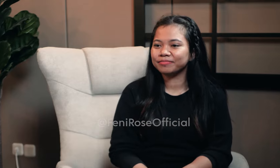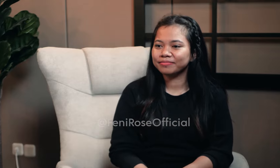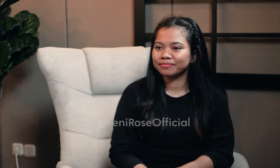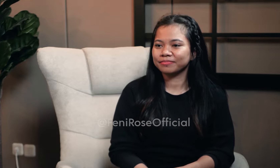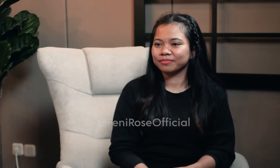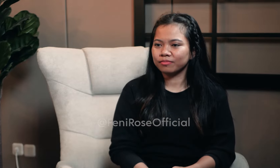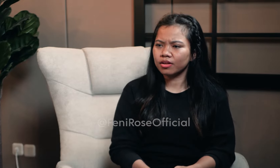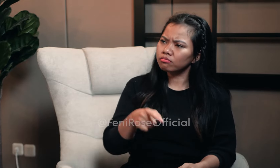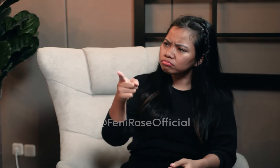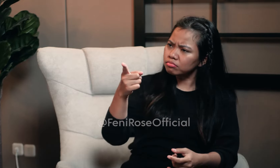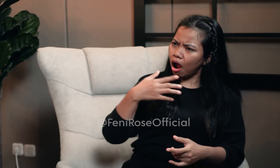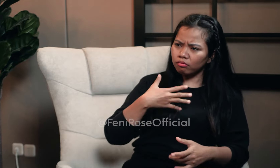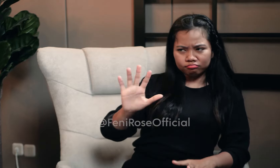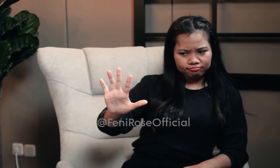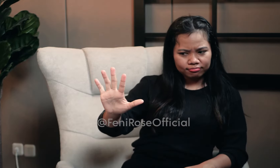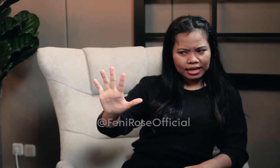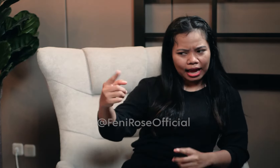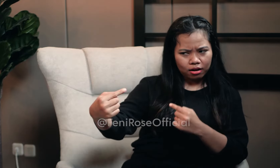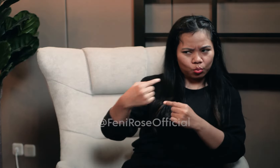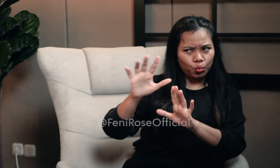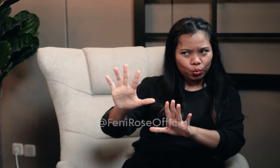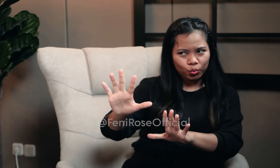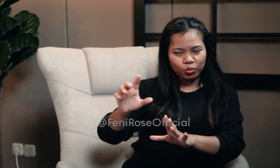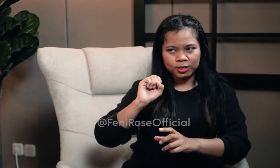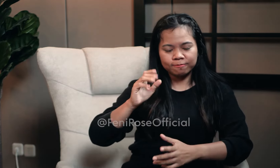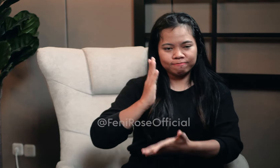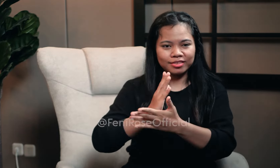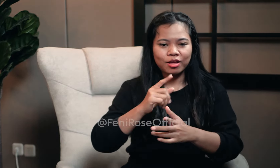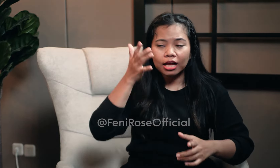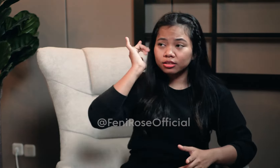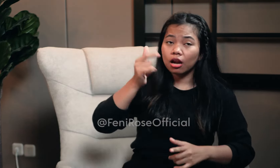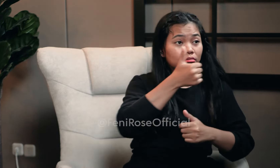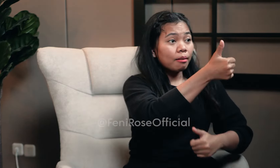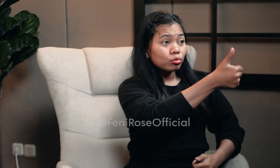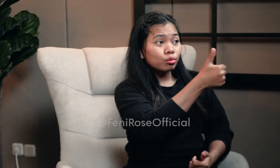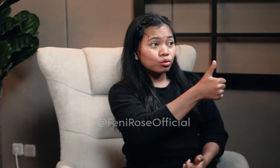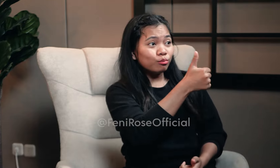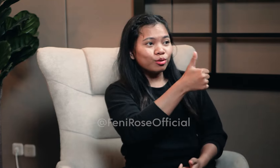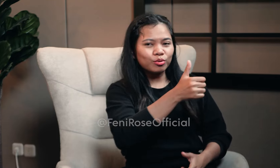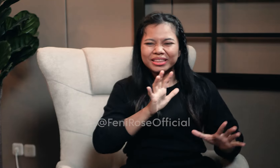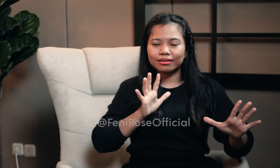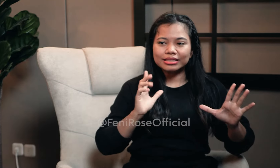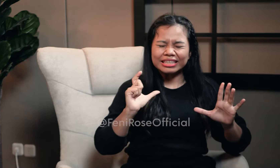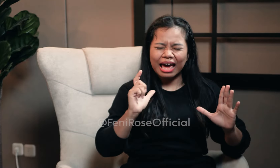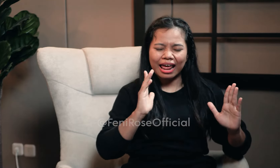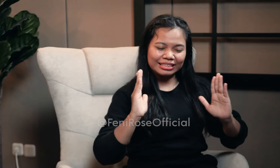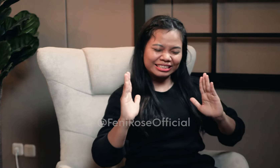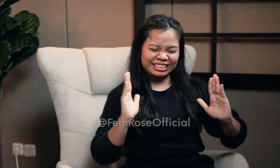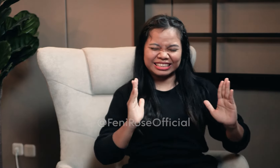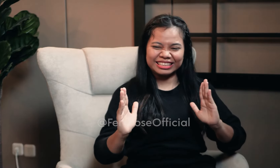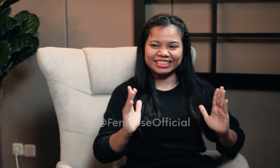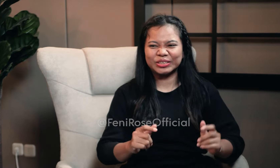tanah berapa hektar gitu kan Pak otomatis ke Pak Anis yang berbicara terus Prabowo tegas tunggu tunggu tunggu dulu kayak G ya caranya